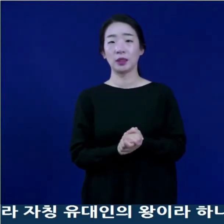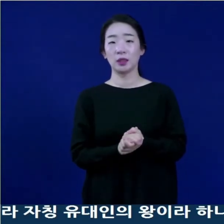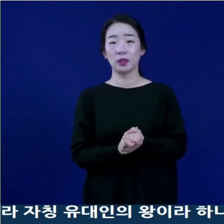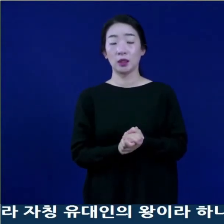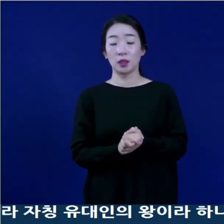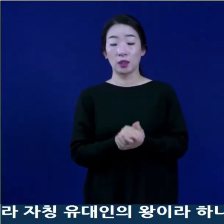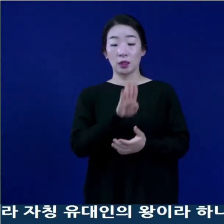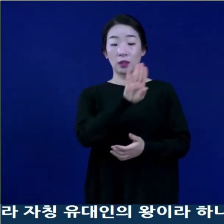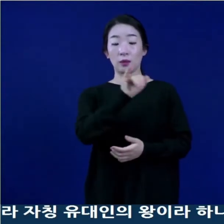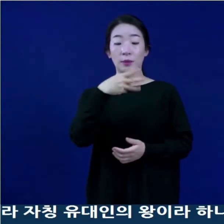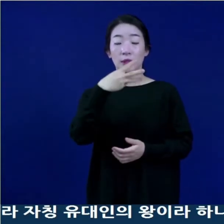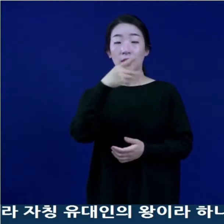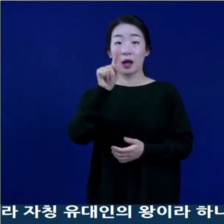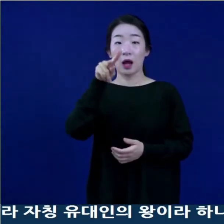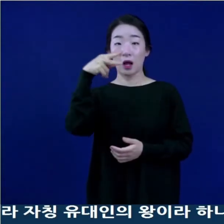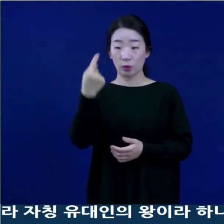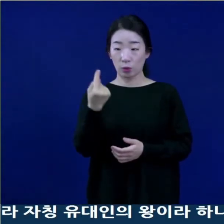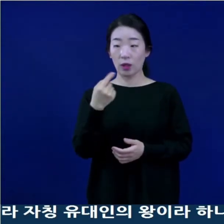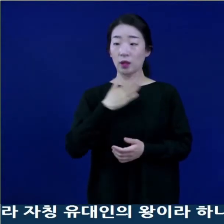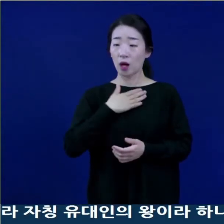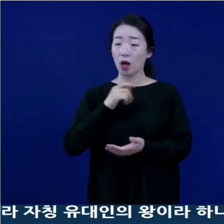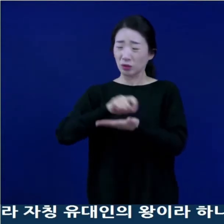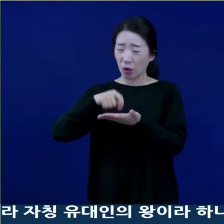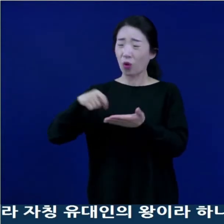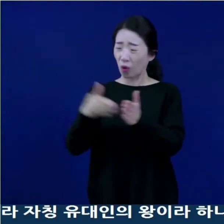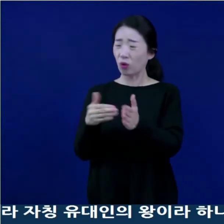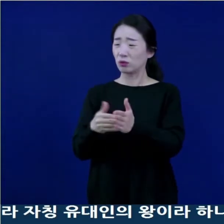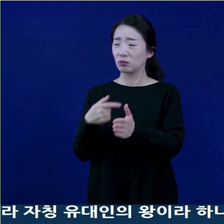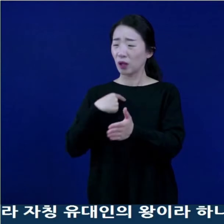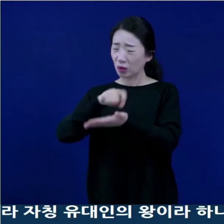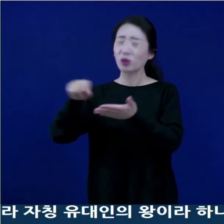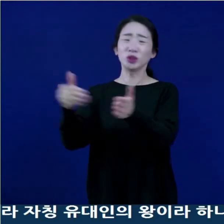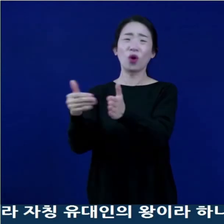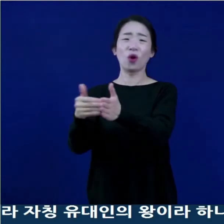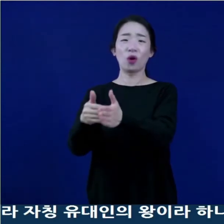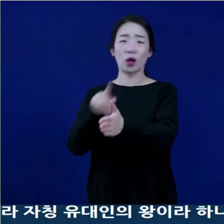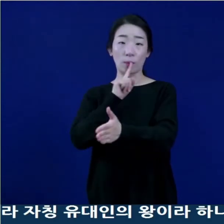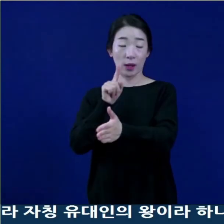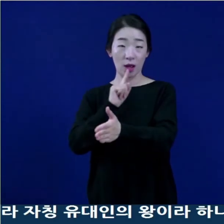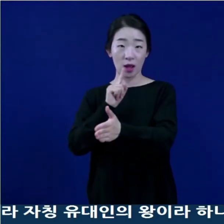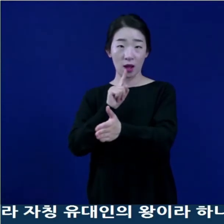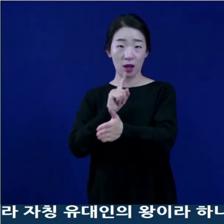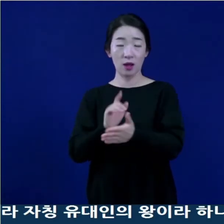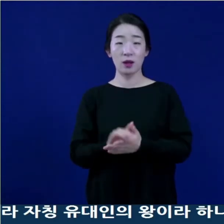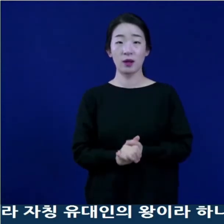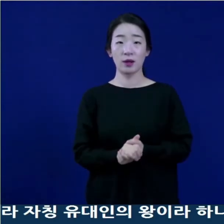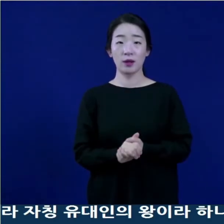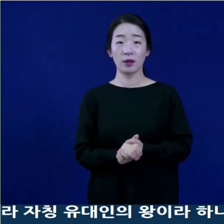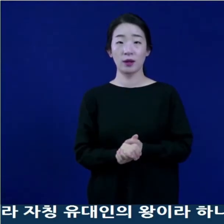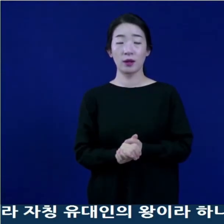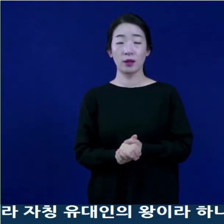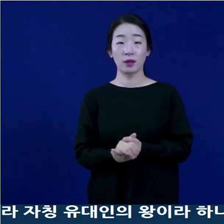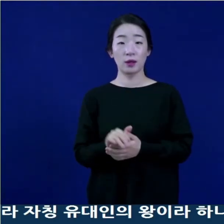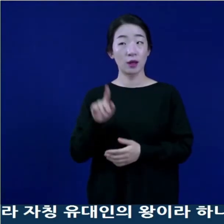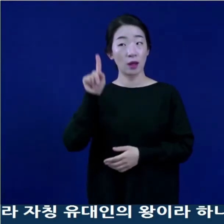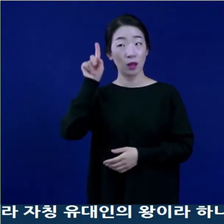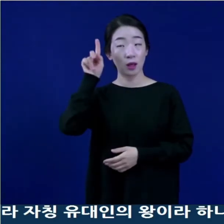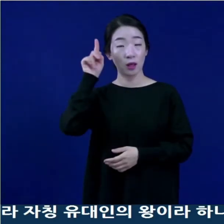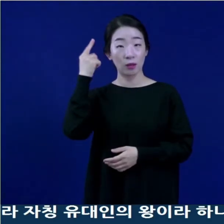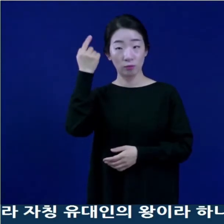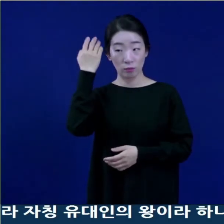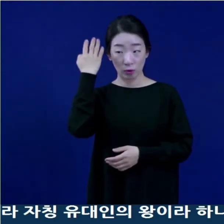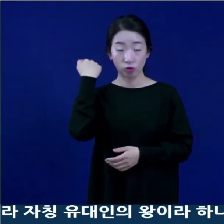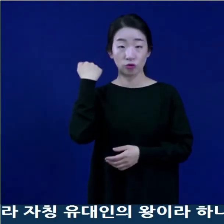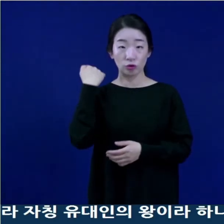쓸 것을 썼다라는 이 표현 가운데 나타납니다. 여러분, 몇 주 전에 안드레 설교를